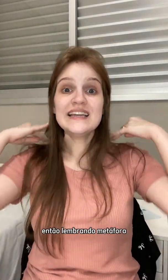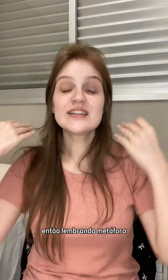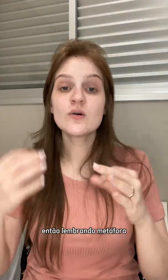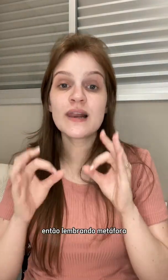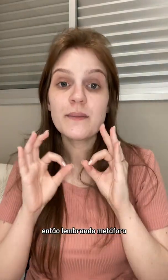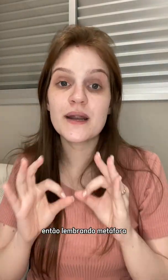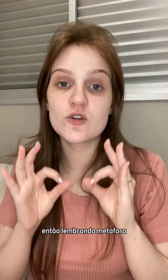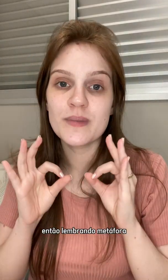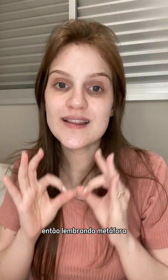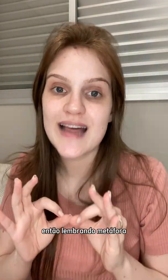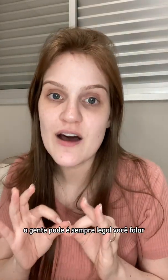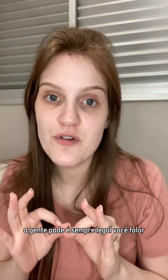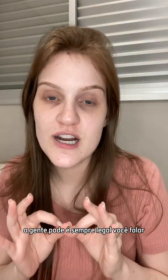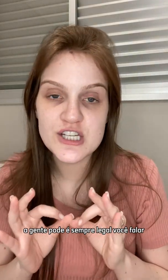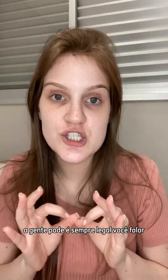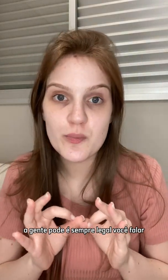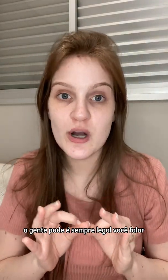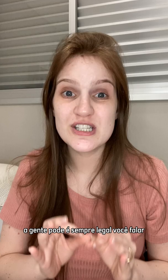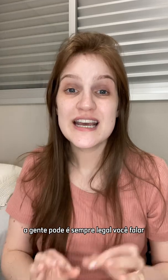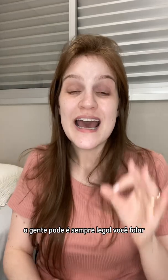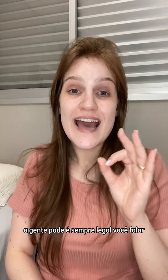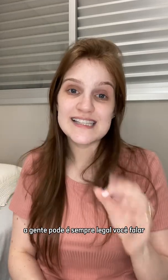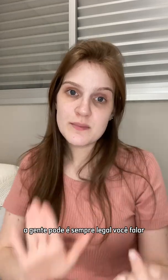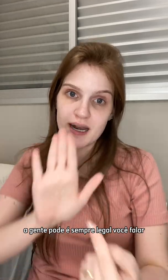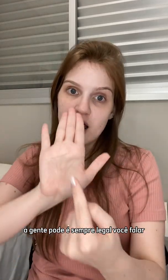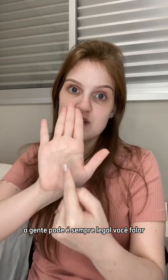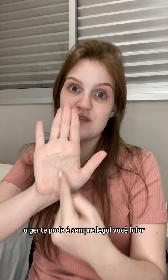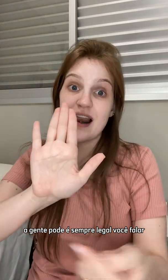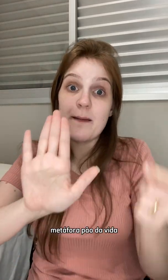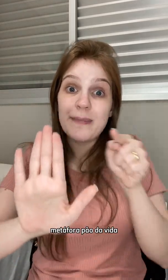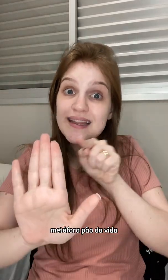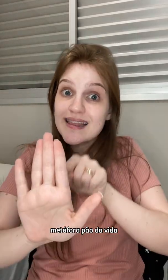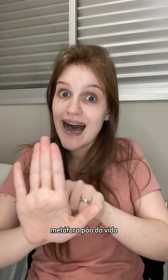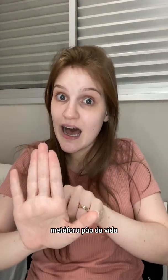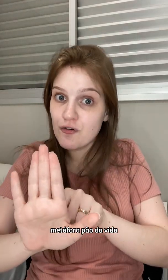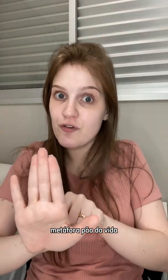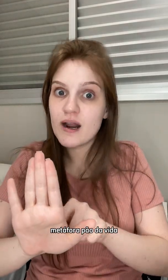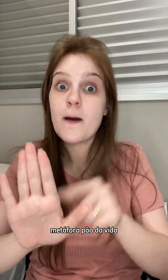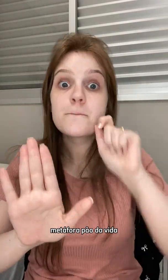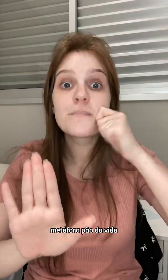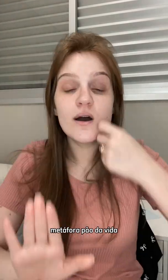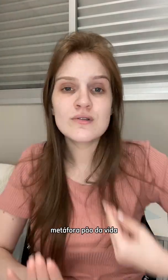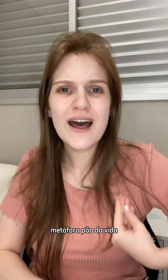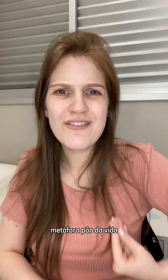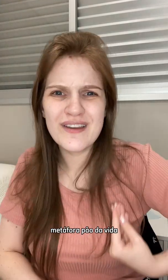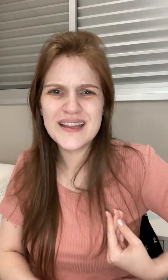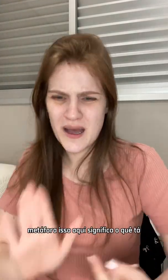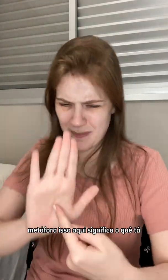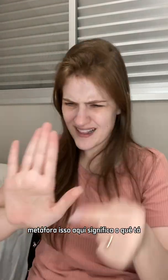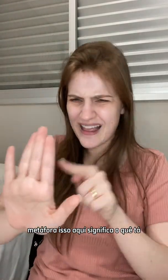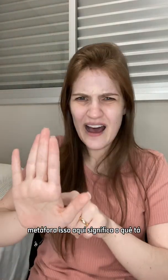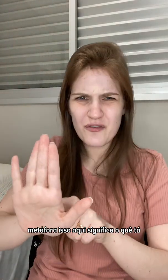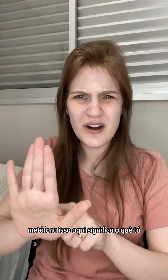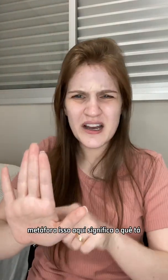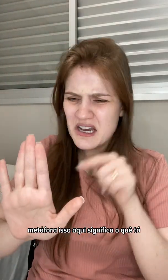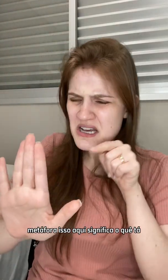Então, lembrando, metáfora a gente pode... É sempre legal você falar metáfora, pão da vida. Metáfora, isso